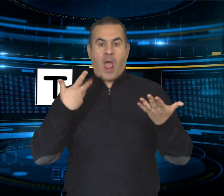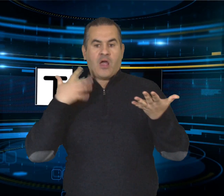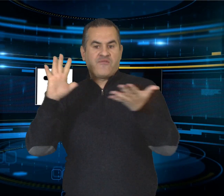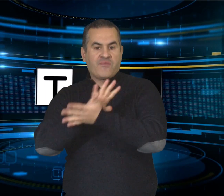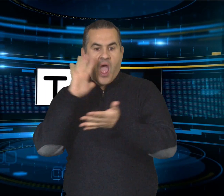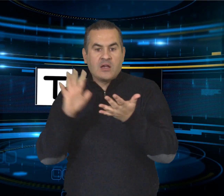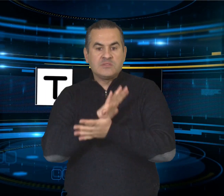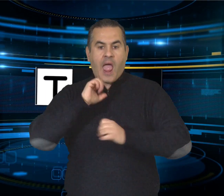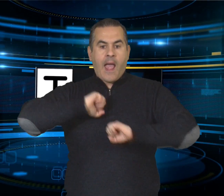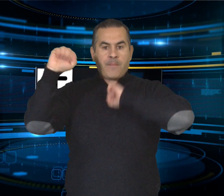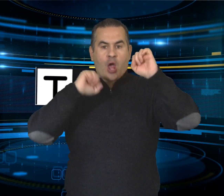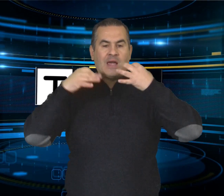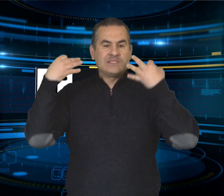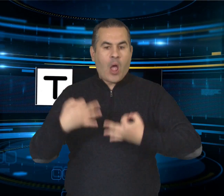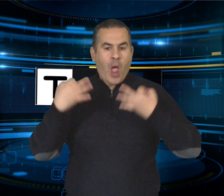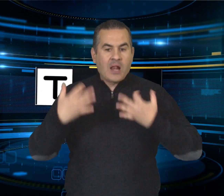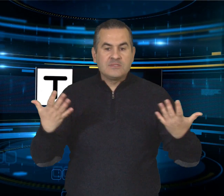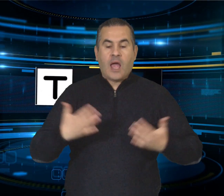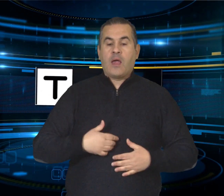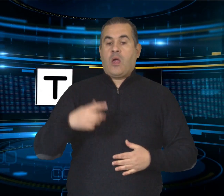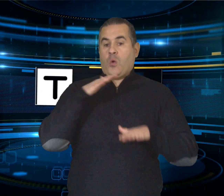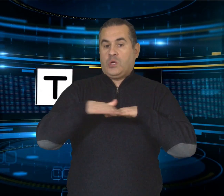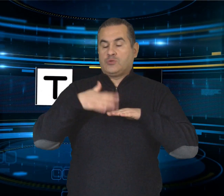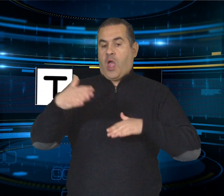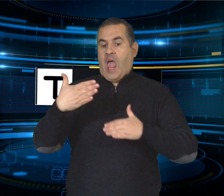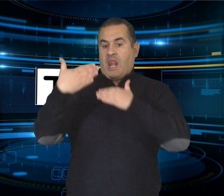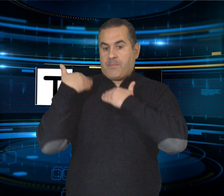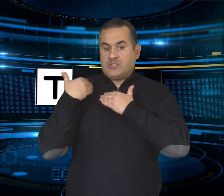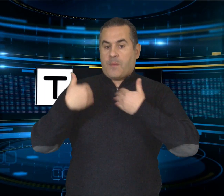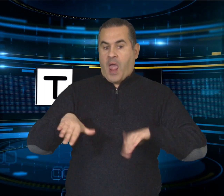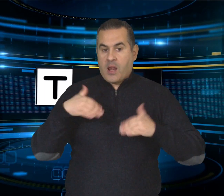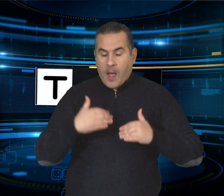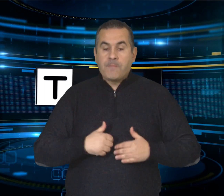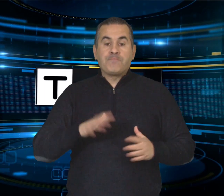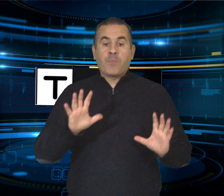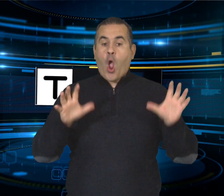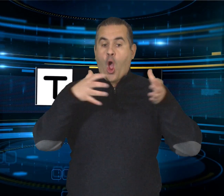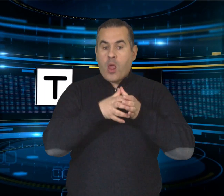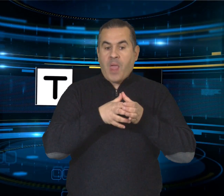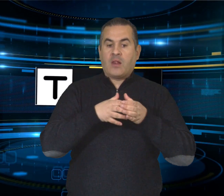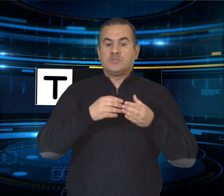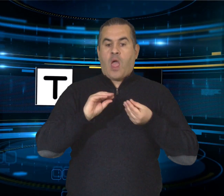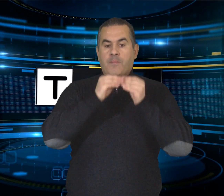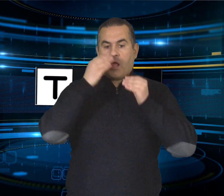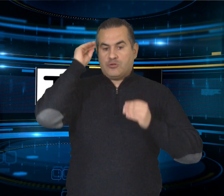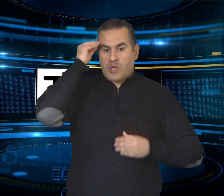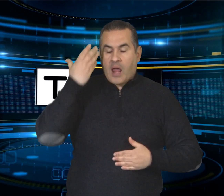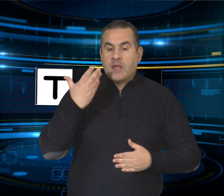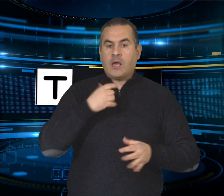responsabile, a partire dall'utilizzo degli artifici pirotecnici che, spiegano gli artificieri della Polizia di Stato, deve avvenire